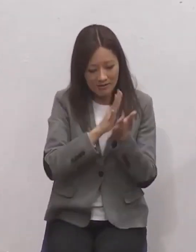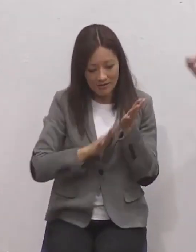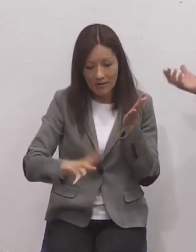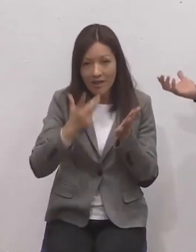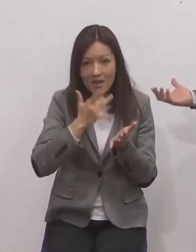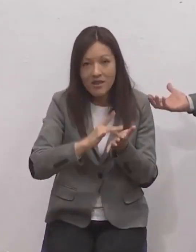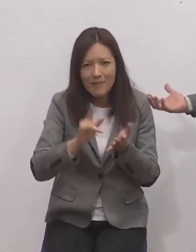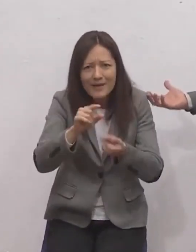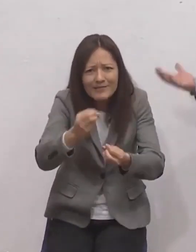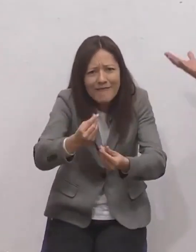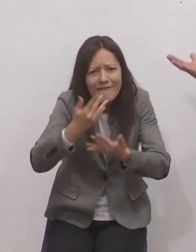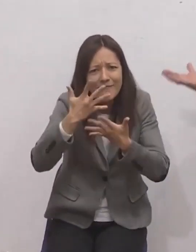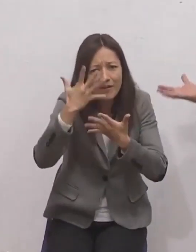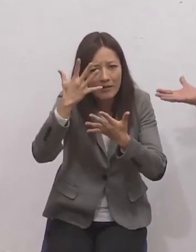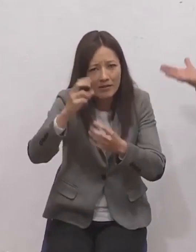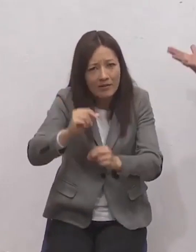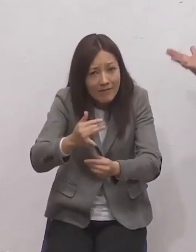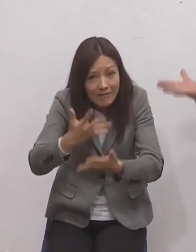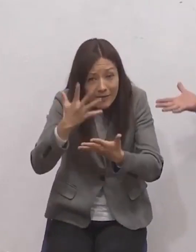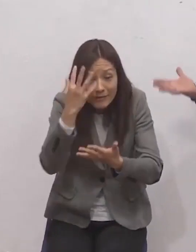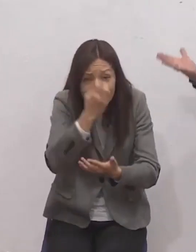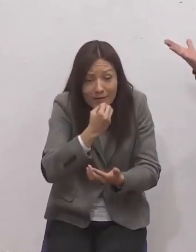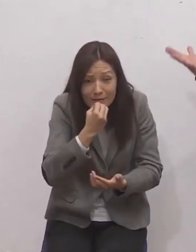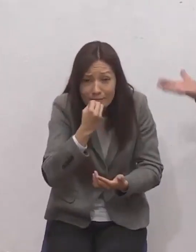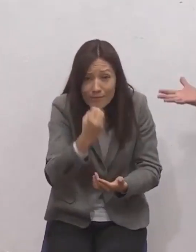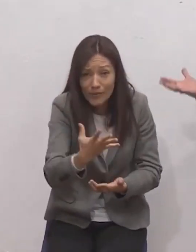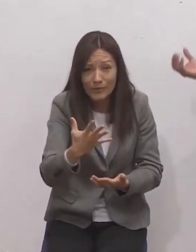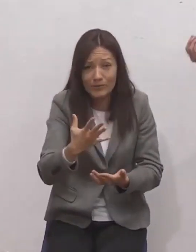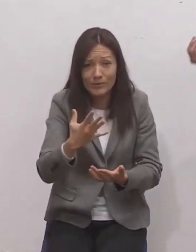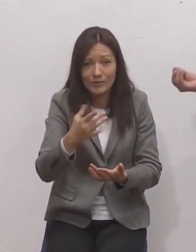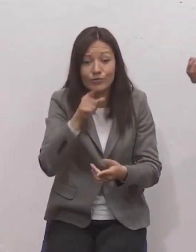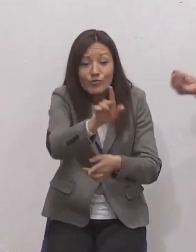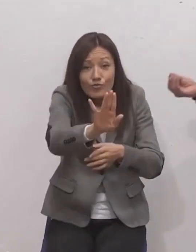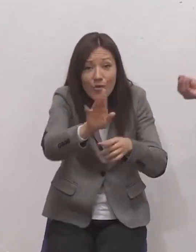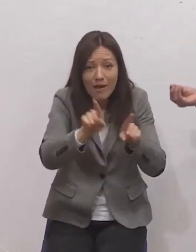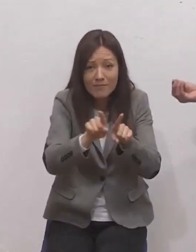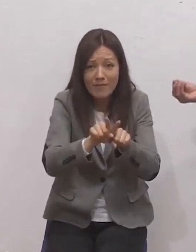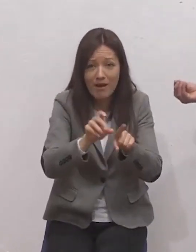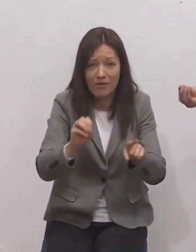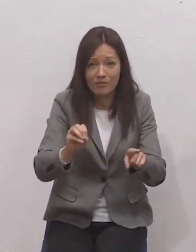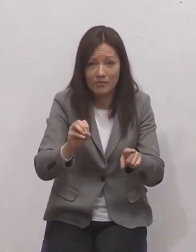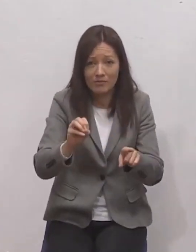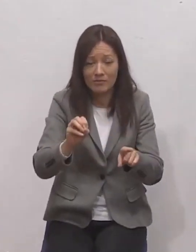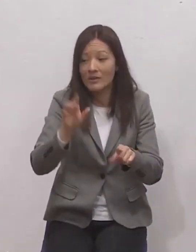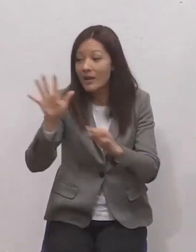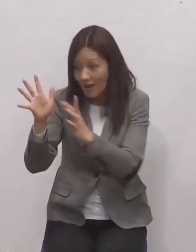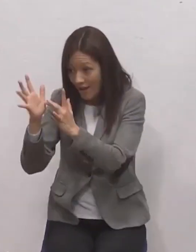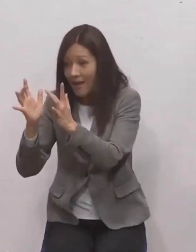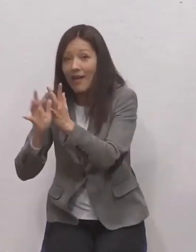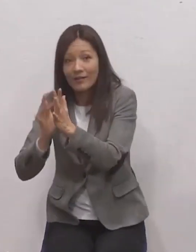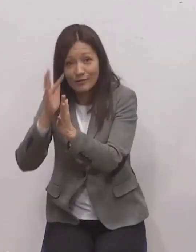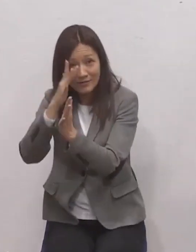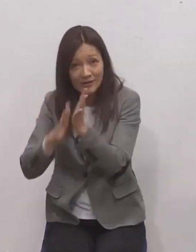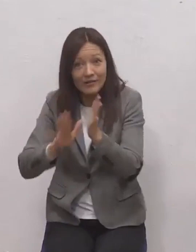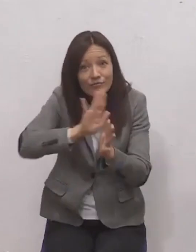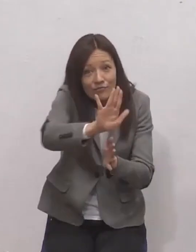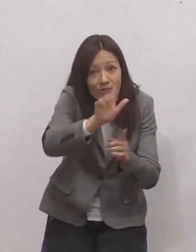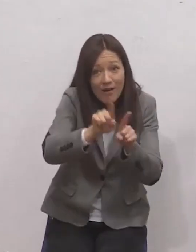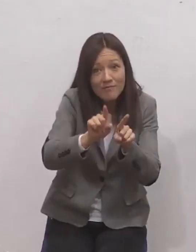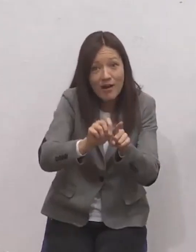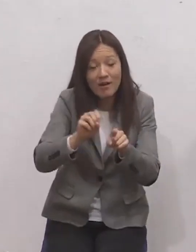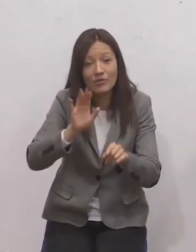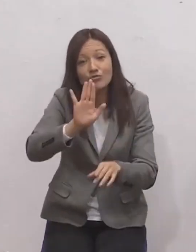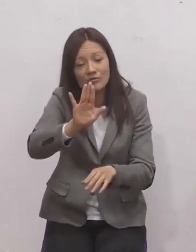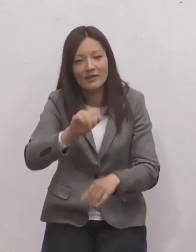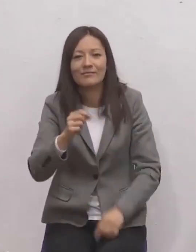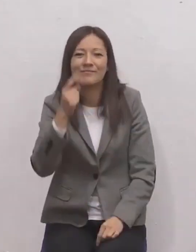Quiere decir el valor precioso que tiene su hermano. Por eso son dos o tres